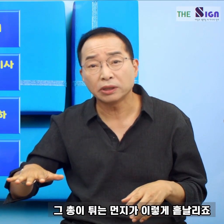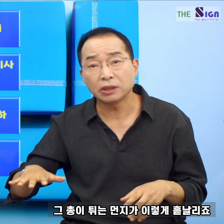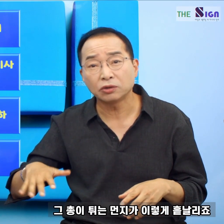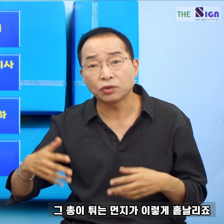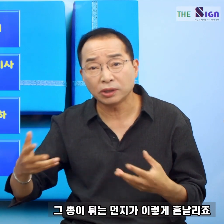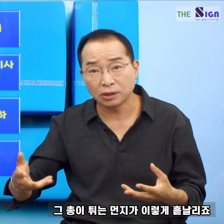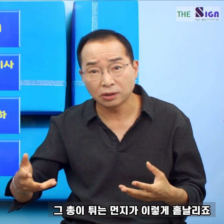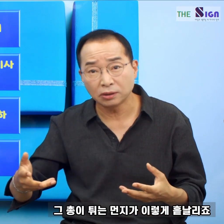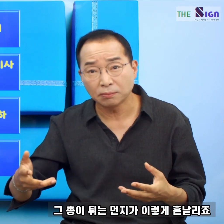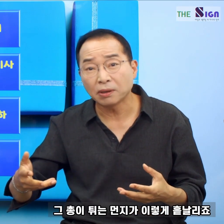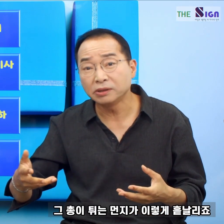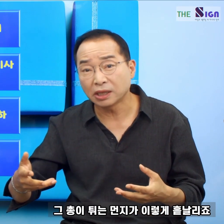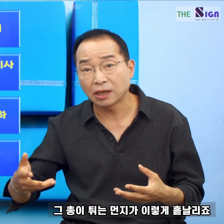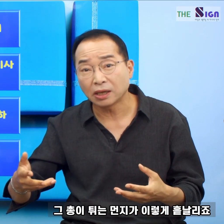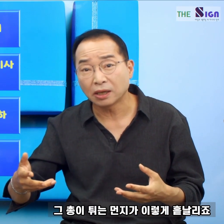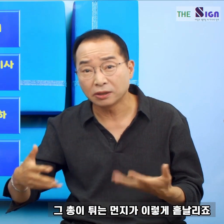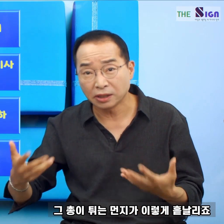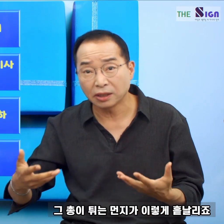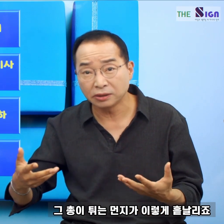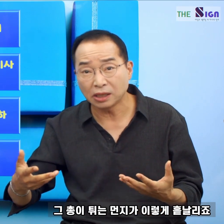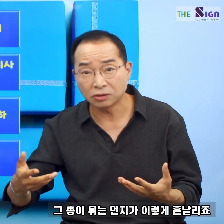총이 튀는 먼지가 이렇게 흩날리죠. 그러면